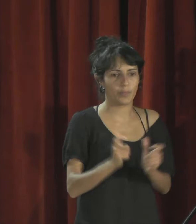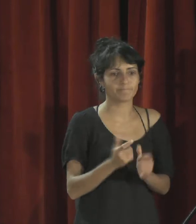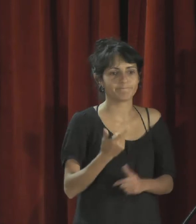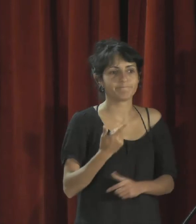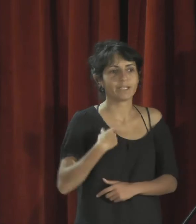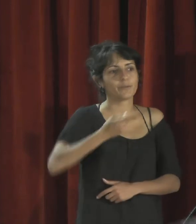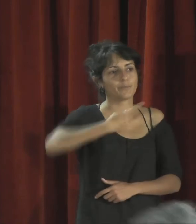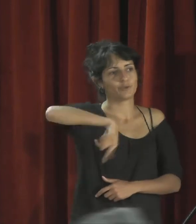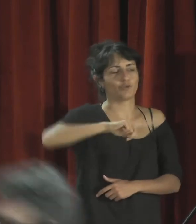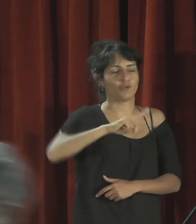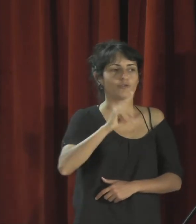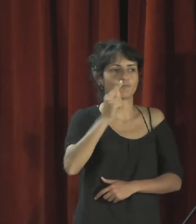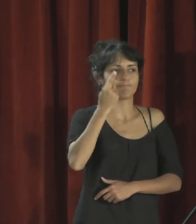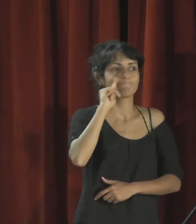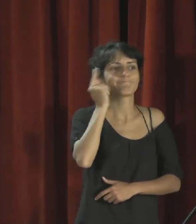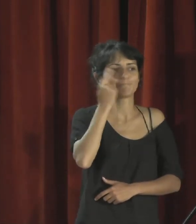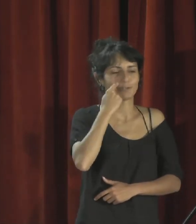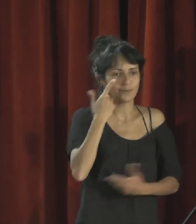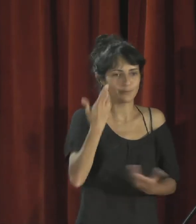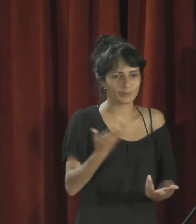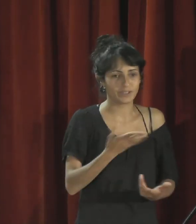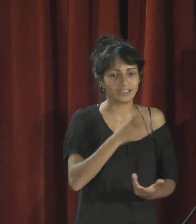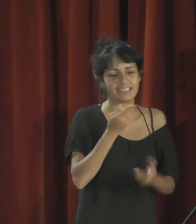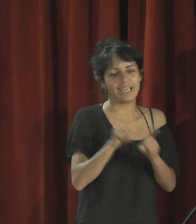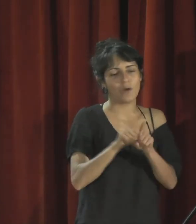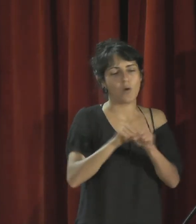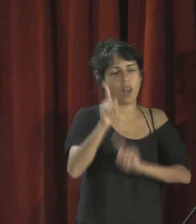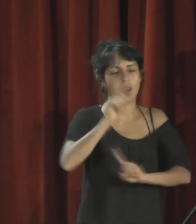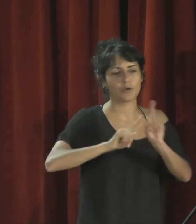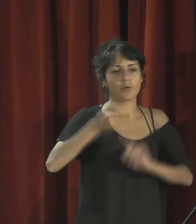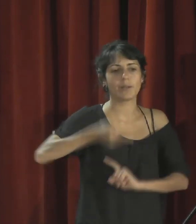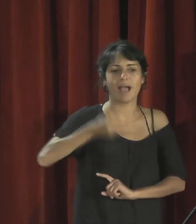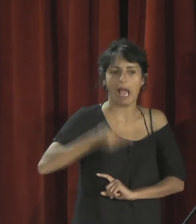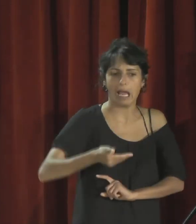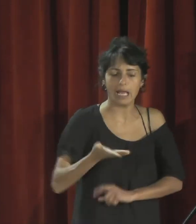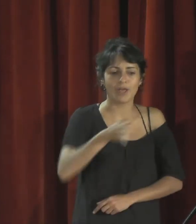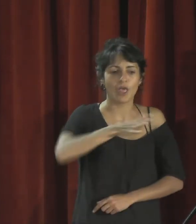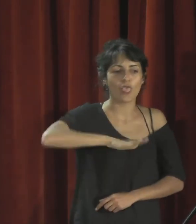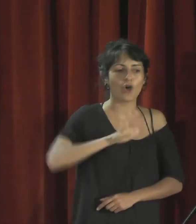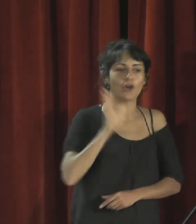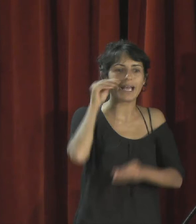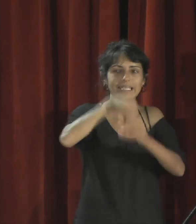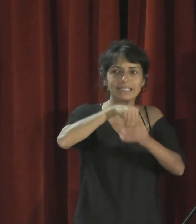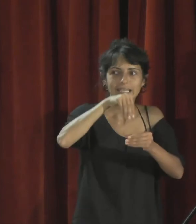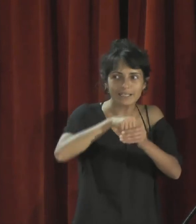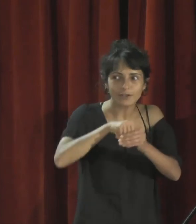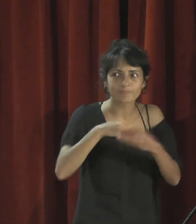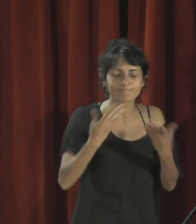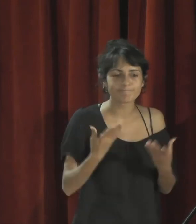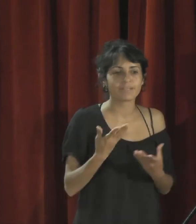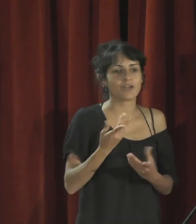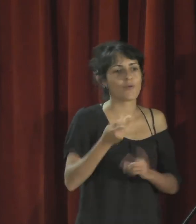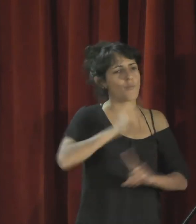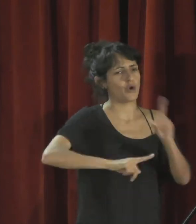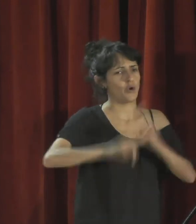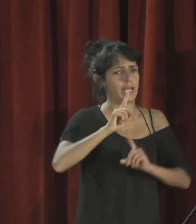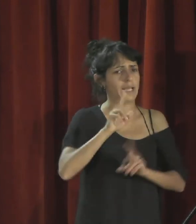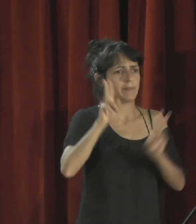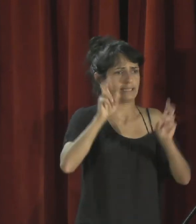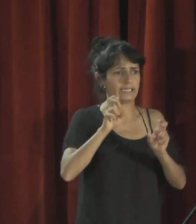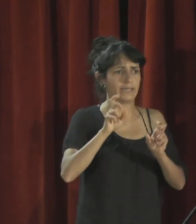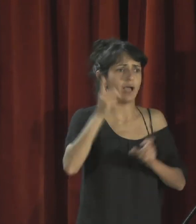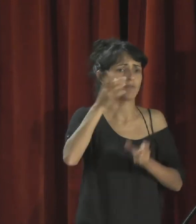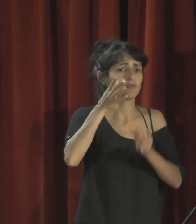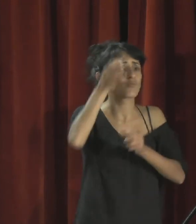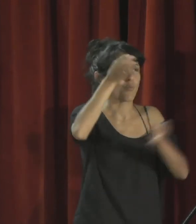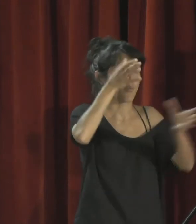ese é un problema moito máis grave nas comarcas do interior. Temos un gravísimo problema no noso rural, e de feito é